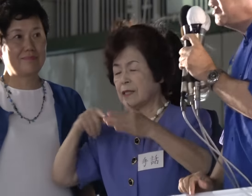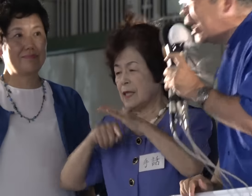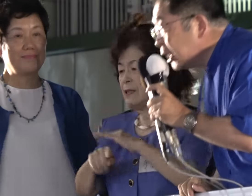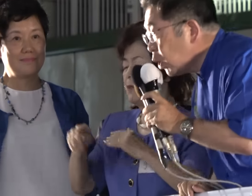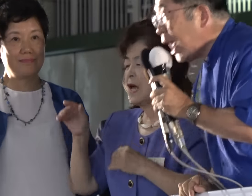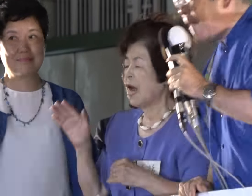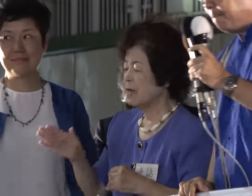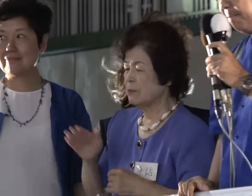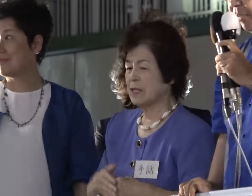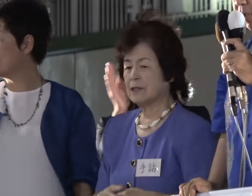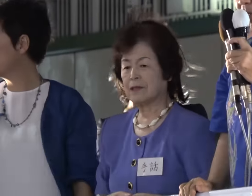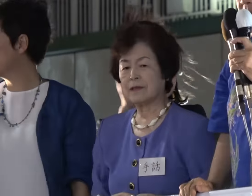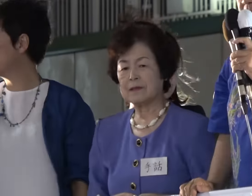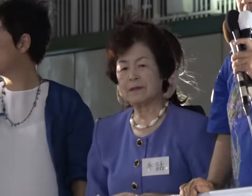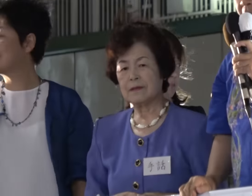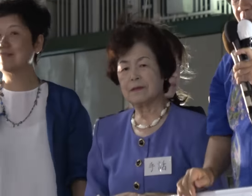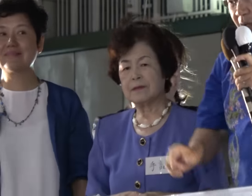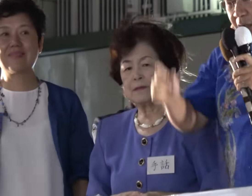のではないでしょうか。